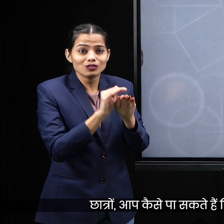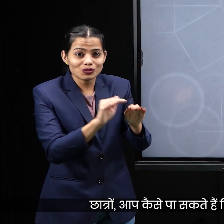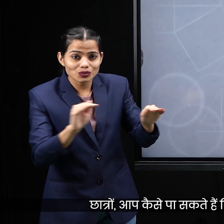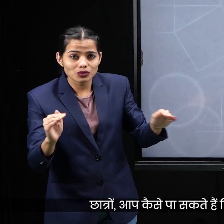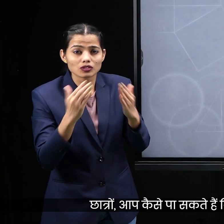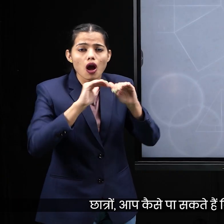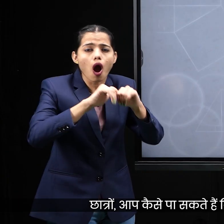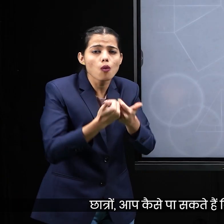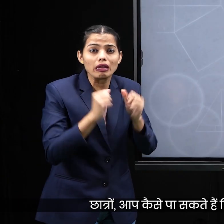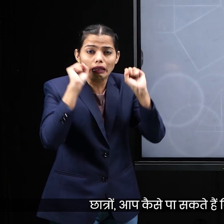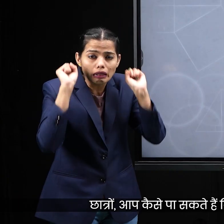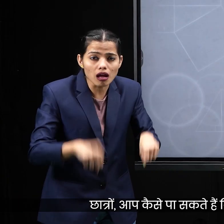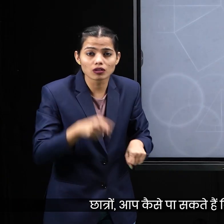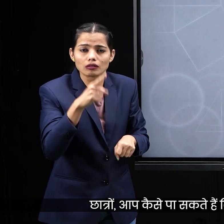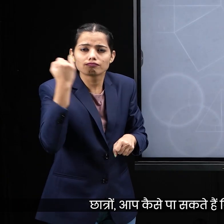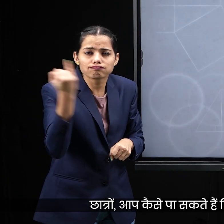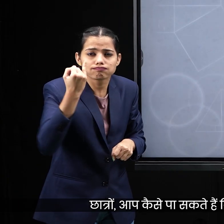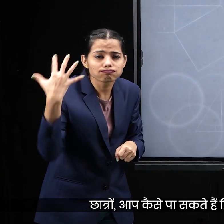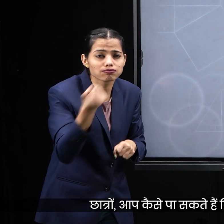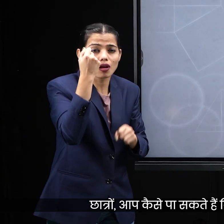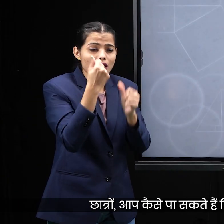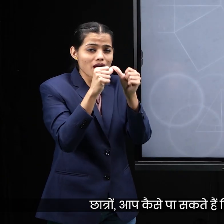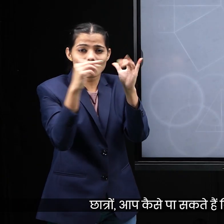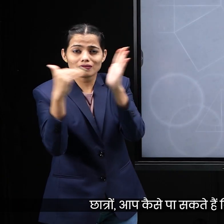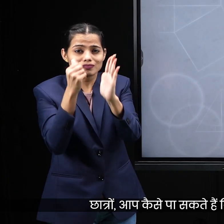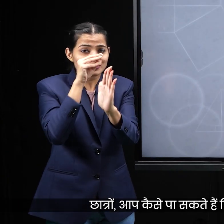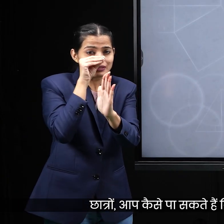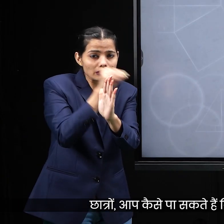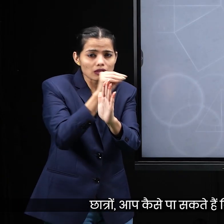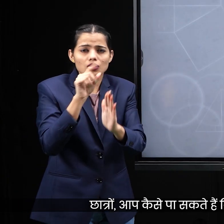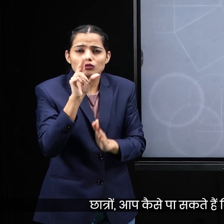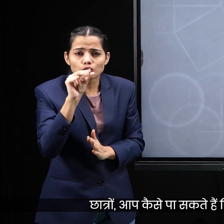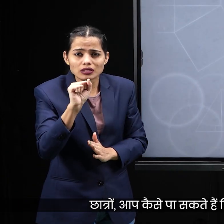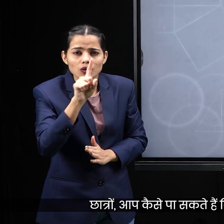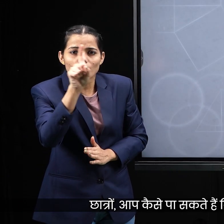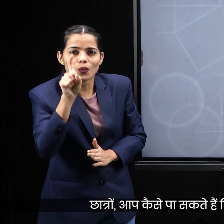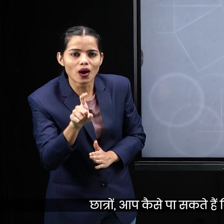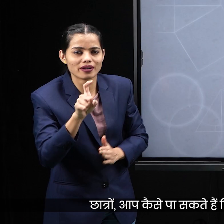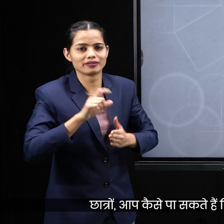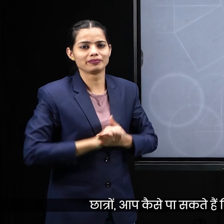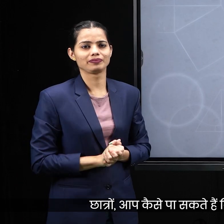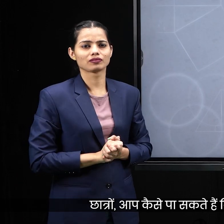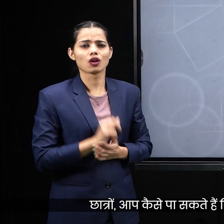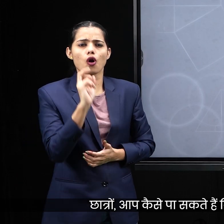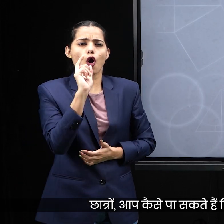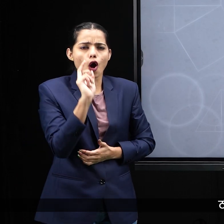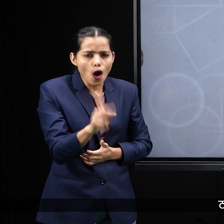छात्रों, आप कैसे पा सकते हैं कि बीजगणितीय अभिव्यक्ति एक बहुपद है या नहीं? ठीक